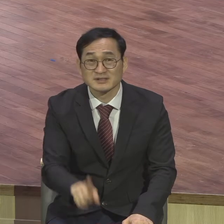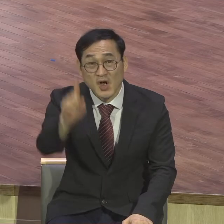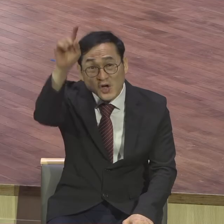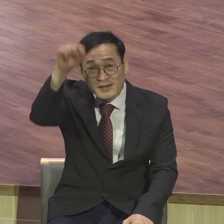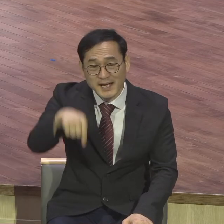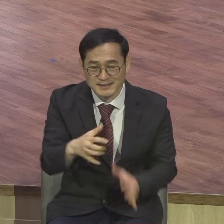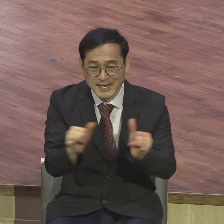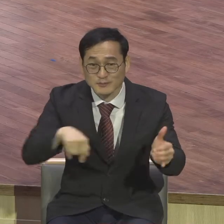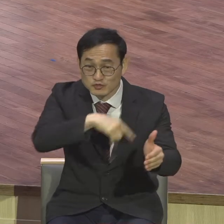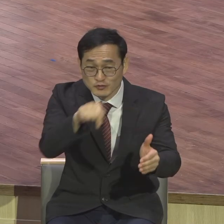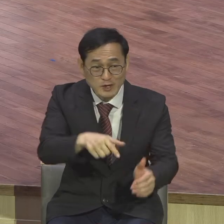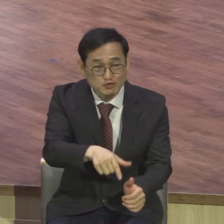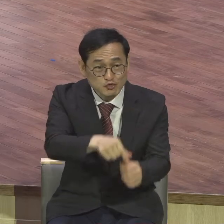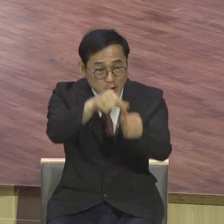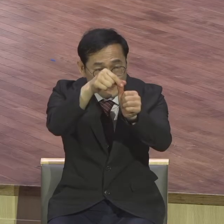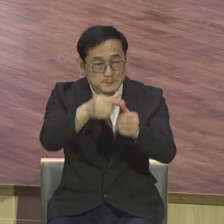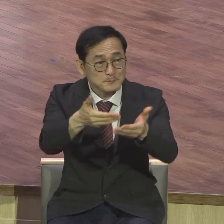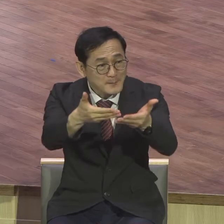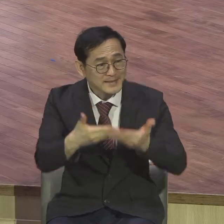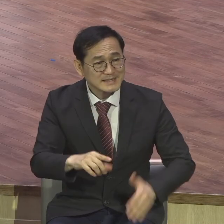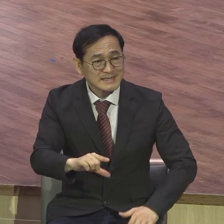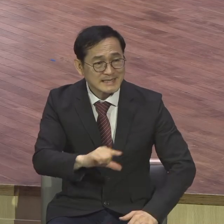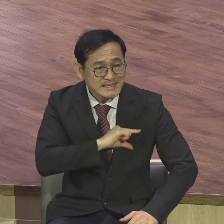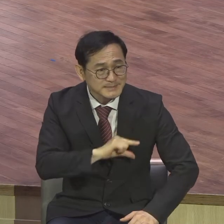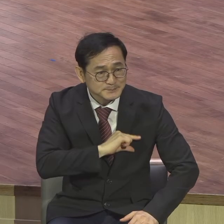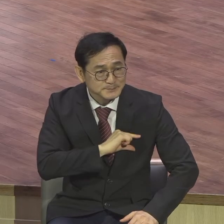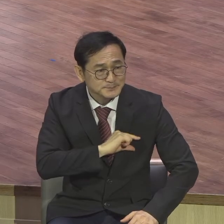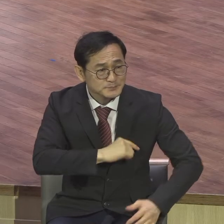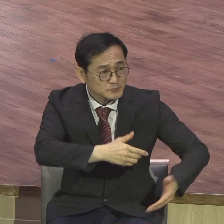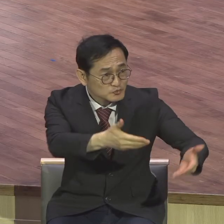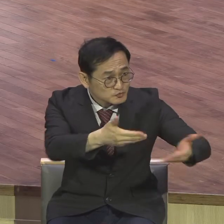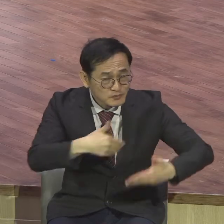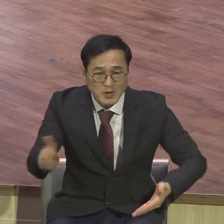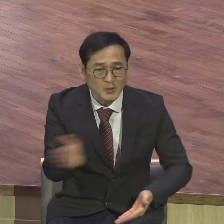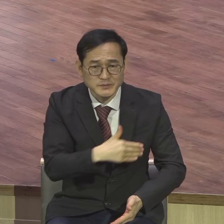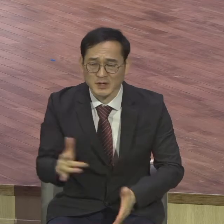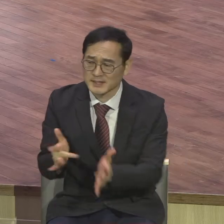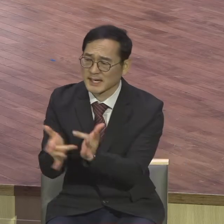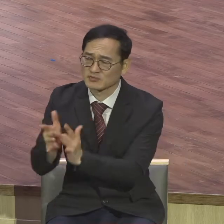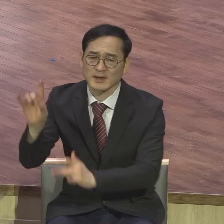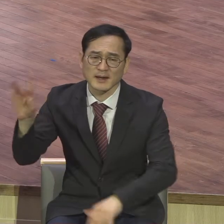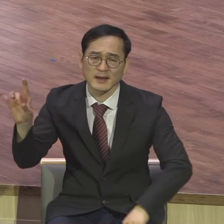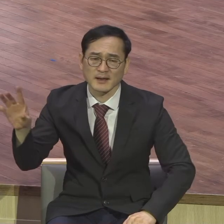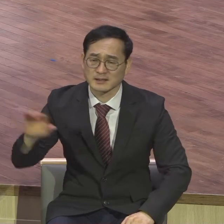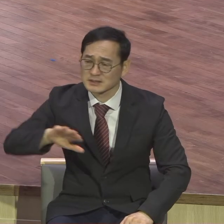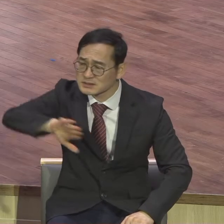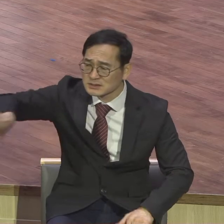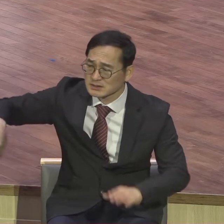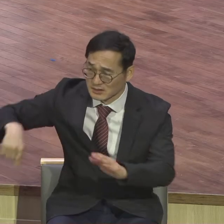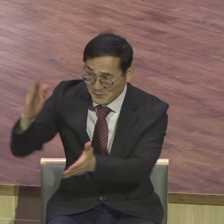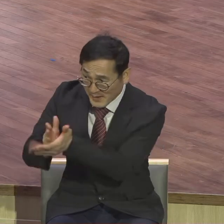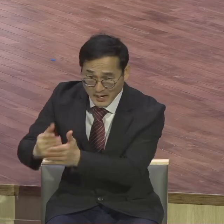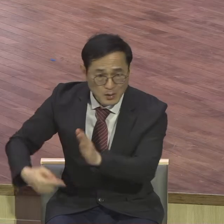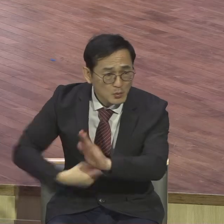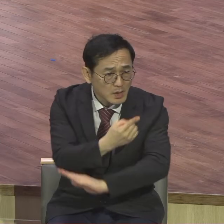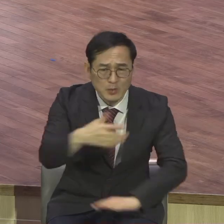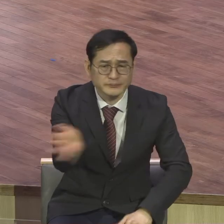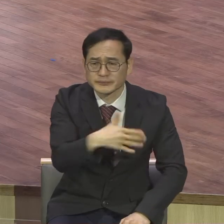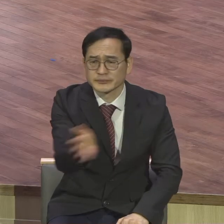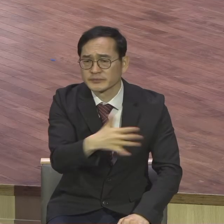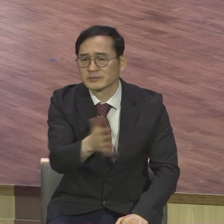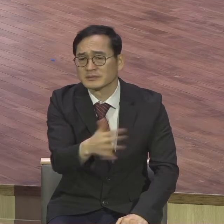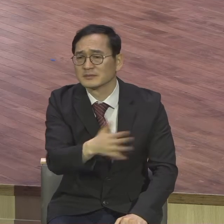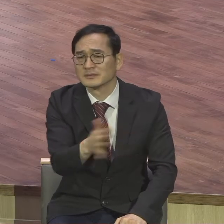만한 다른 이름을 우리에게 주신 일이 없음이라. 다른 거 준 적이 없어요.